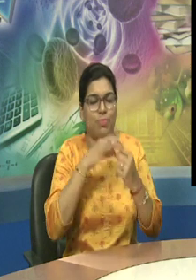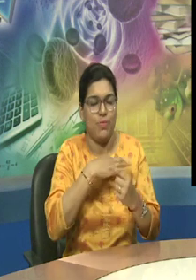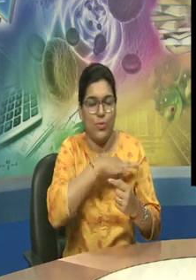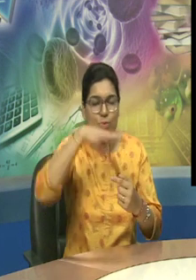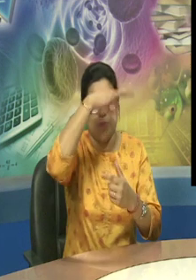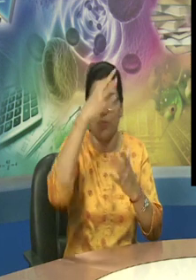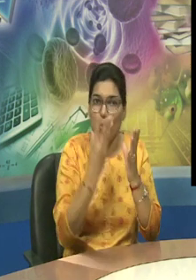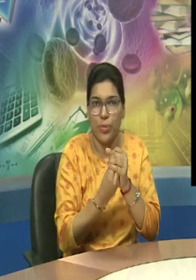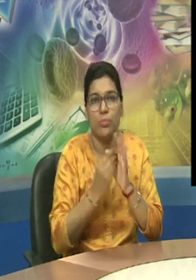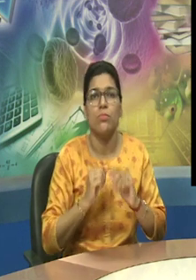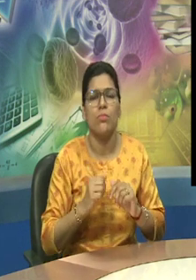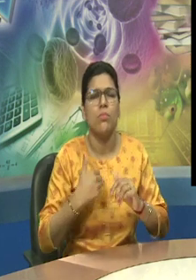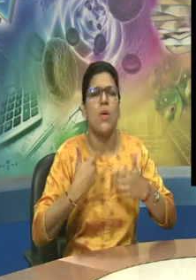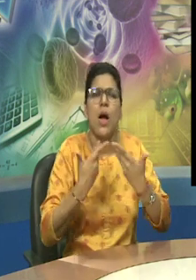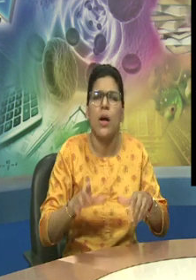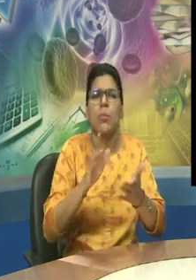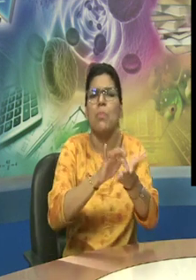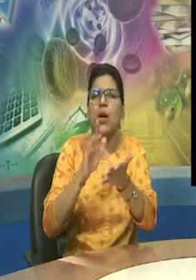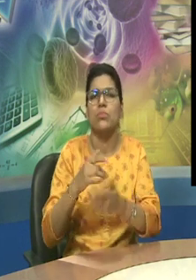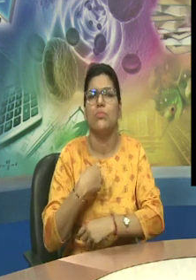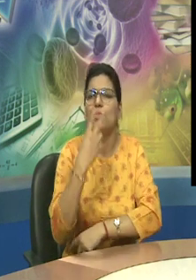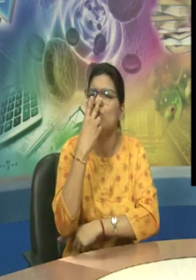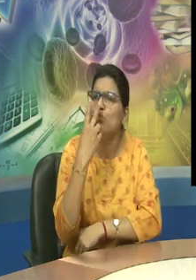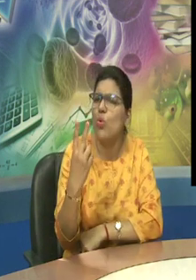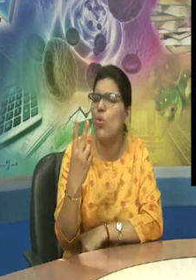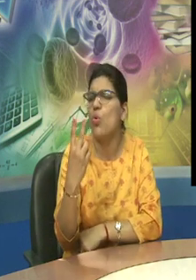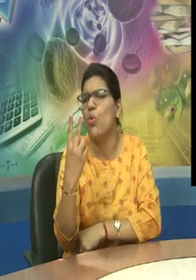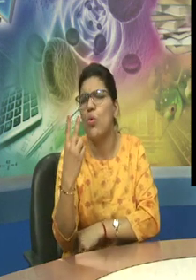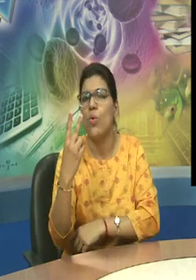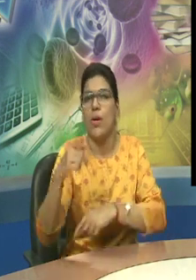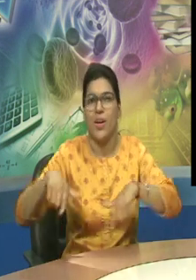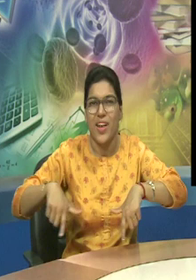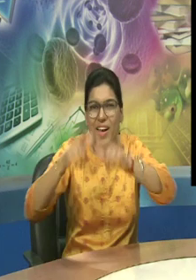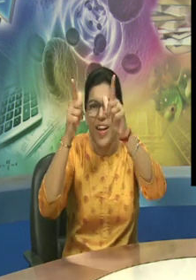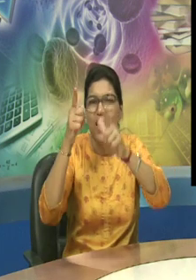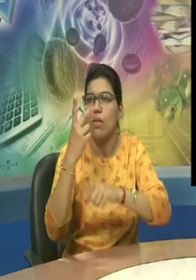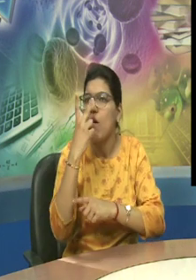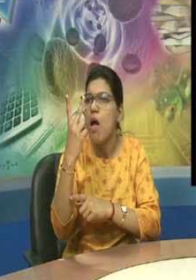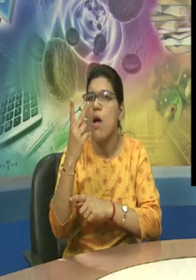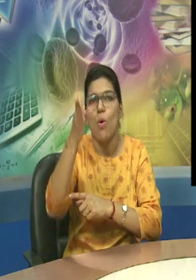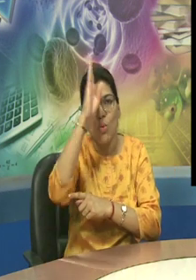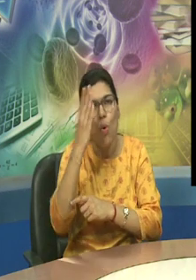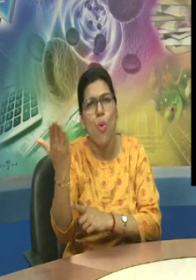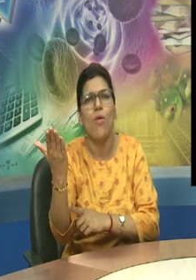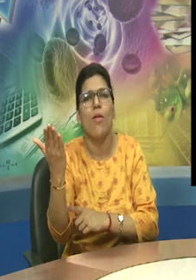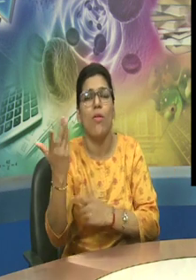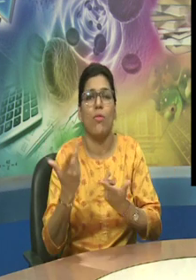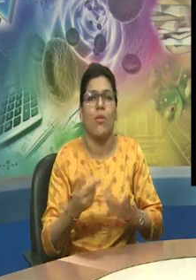मेरे लाल का ही है, जिसकी मैं